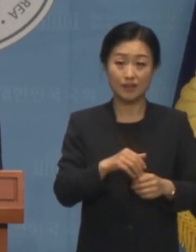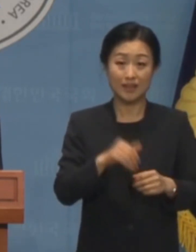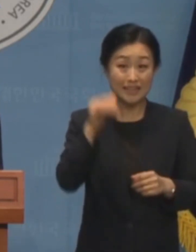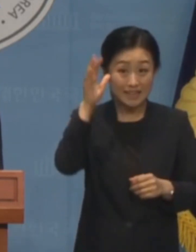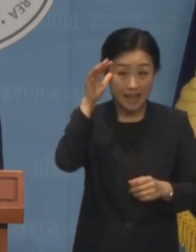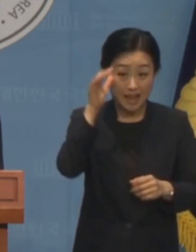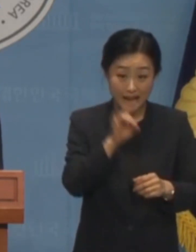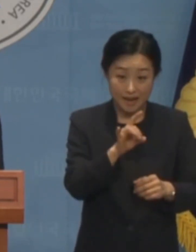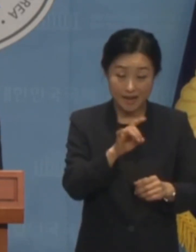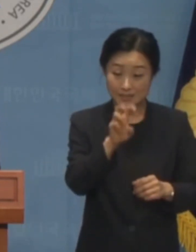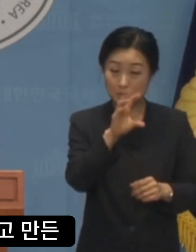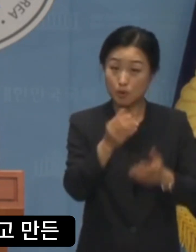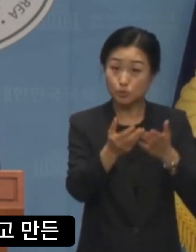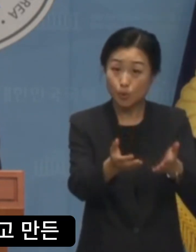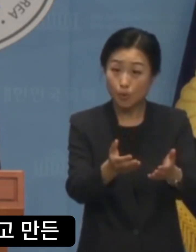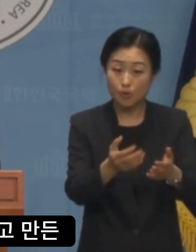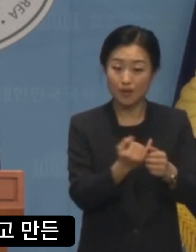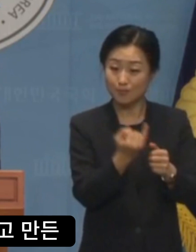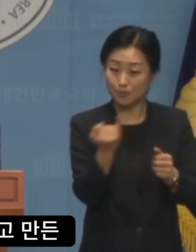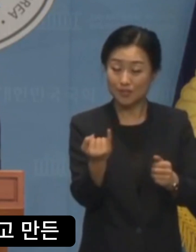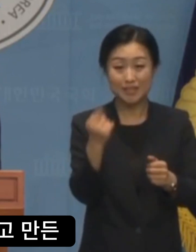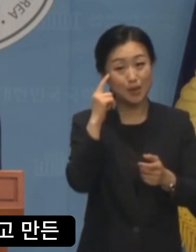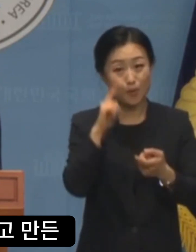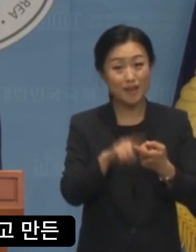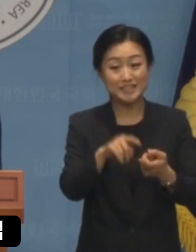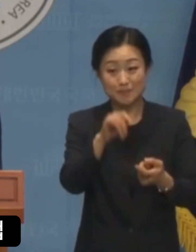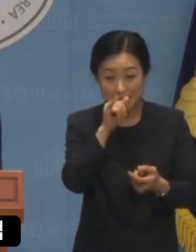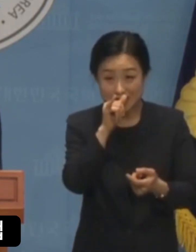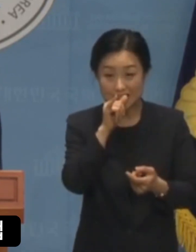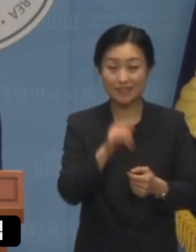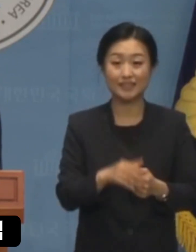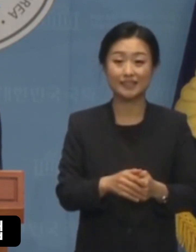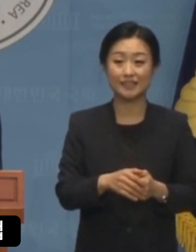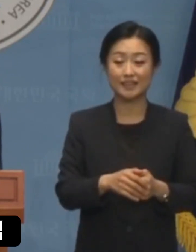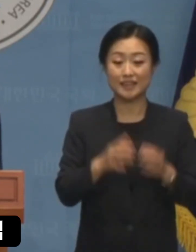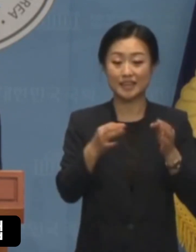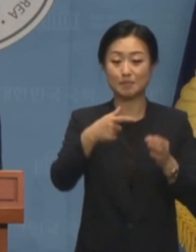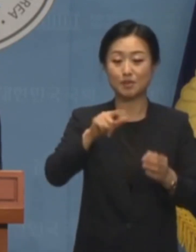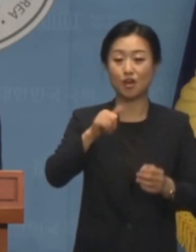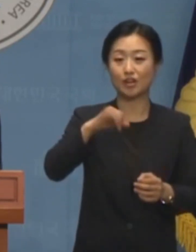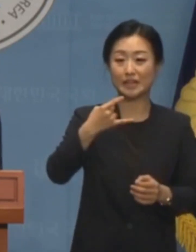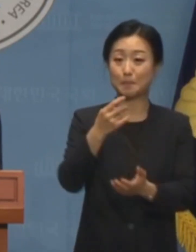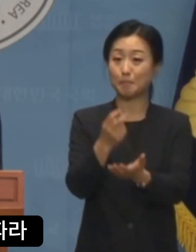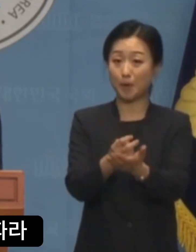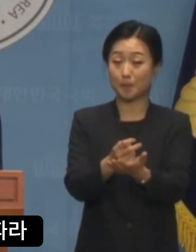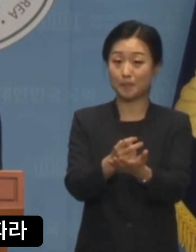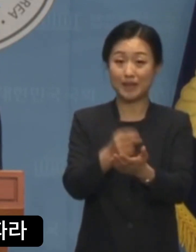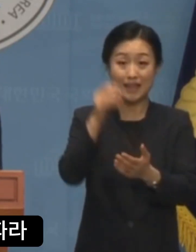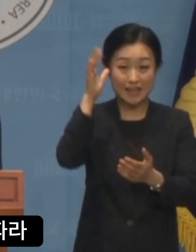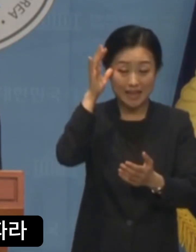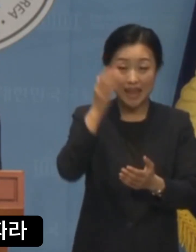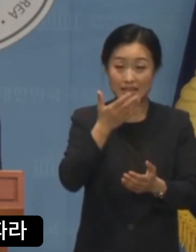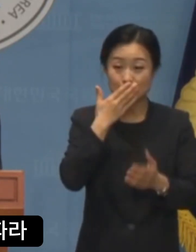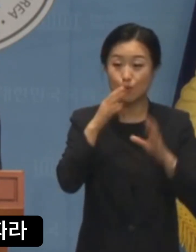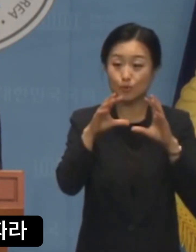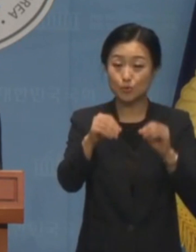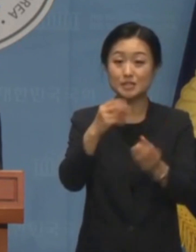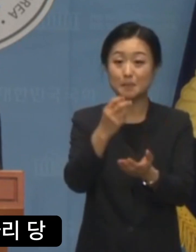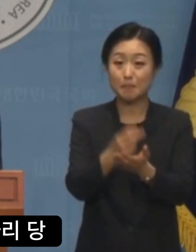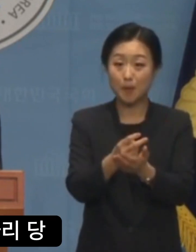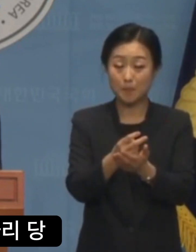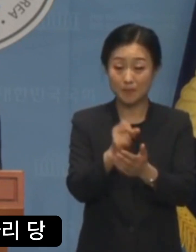합니다. 윤 대통령 배우자가 관심이 있다고 만든 이른바 김건희법. 개식용 종식법에